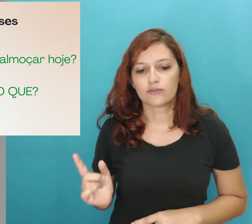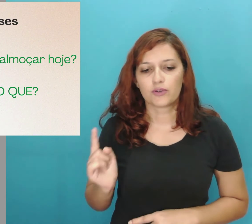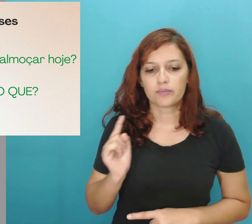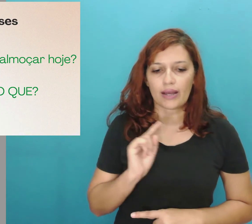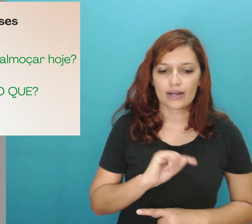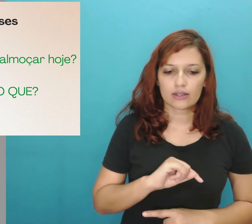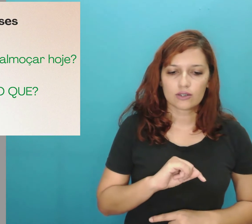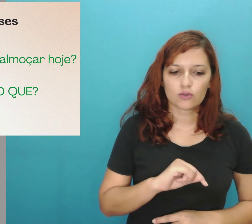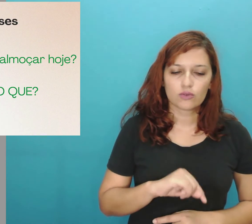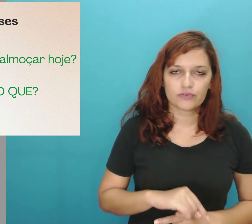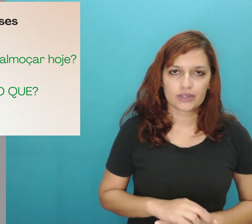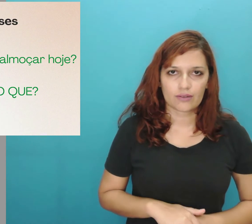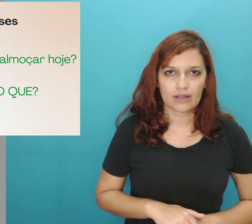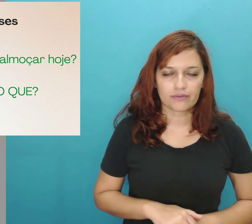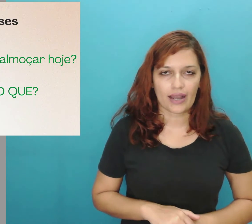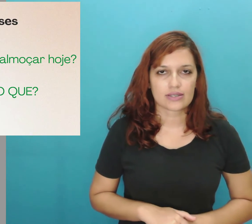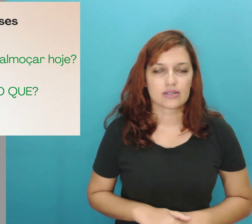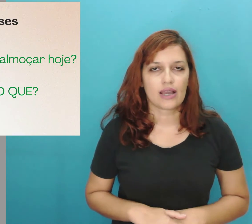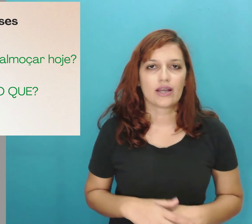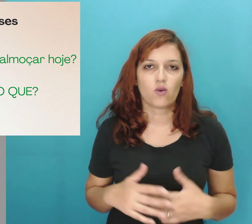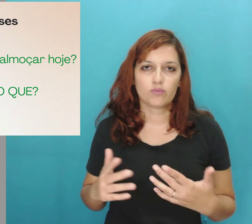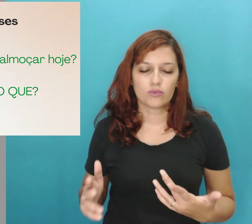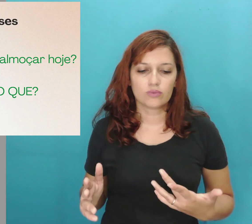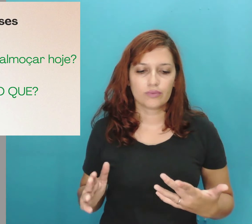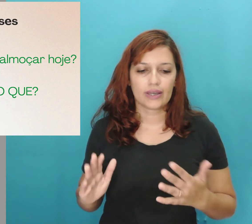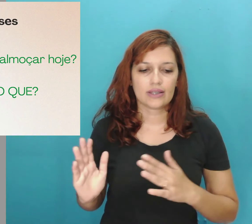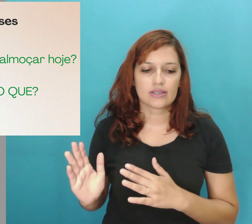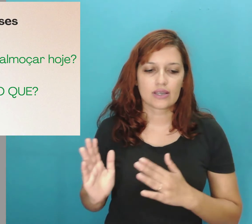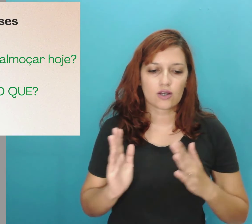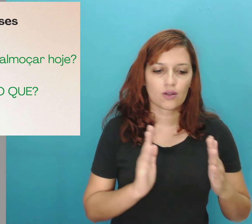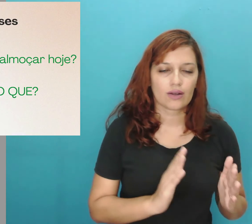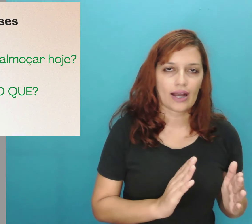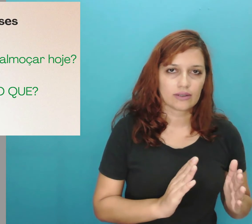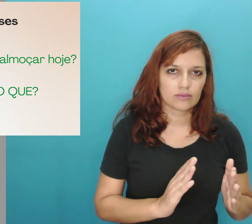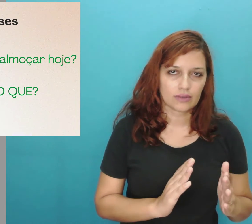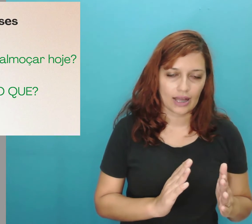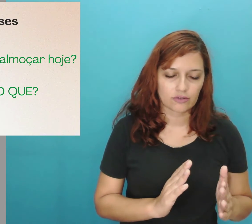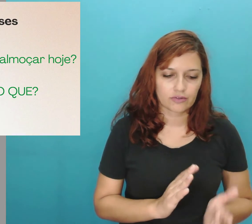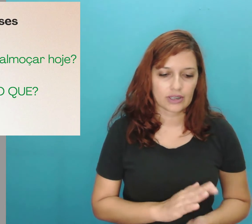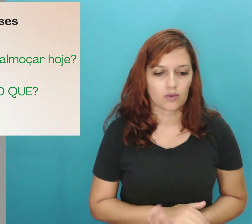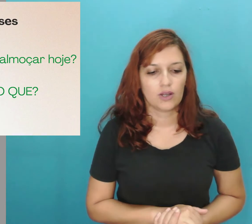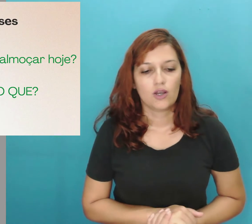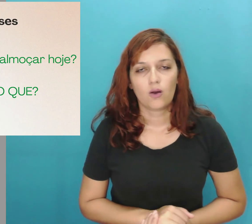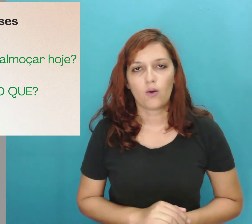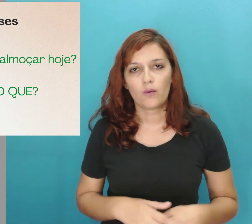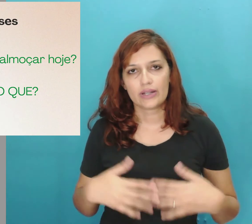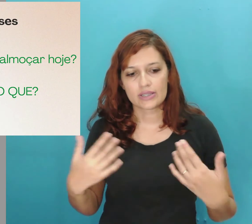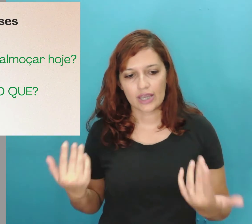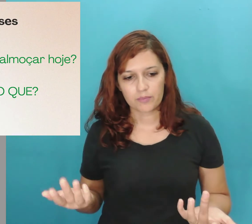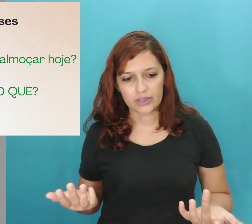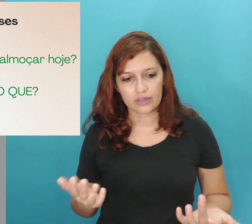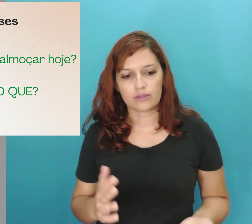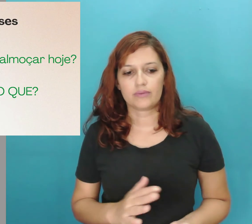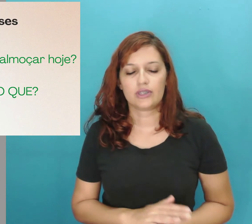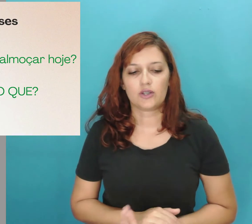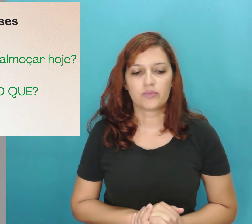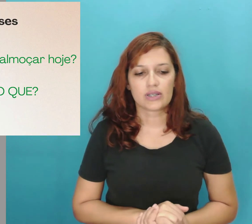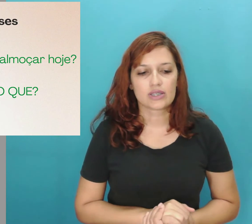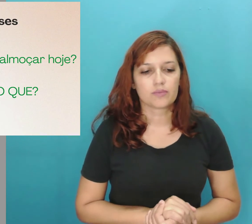foi para o final da frase. É comum ele ser colocado lá no final, ou ele ser repetido. Então, por exemplo, o